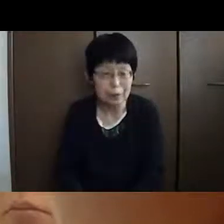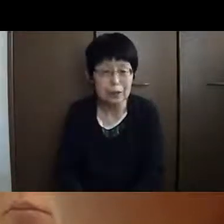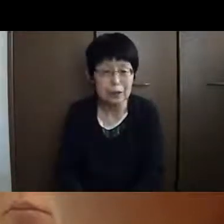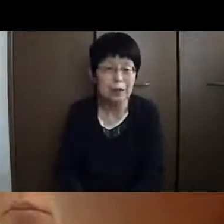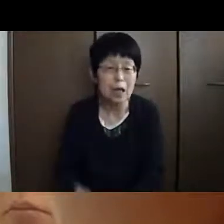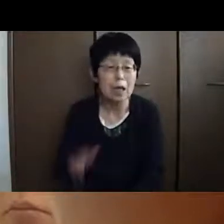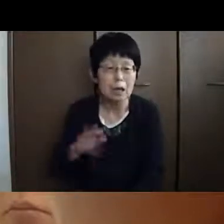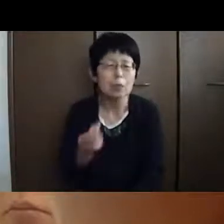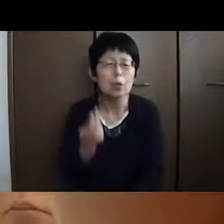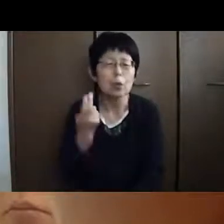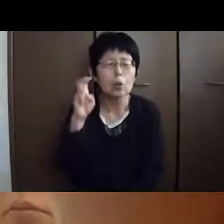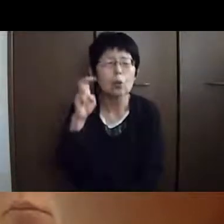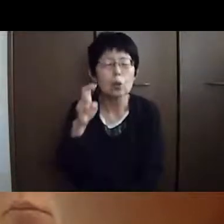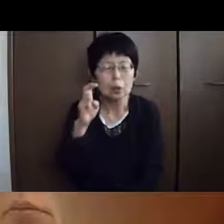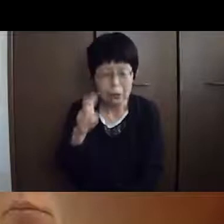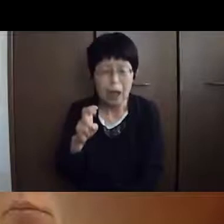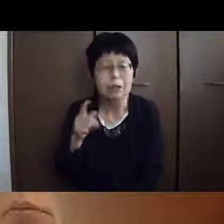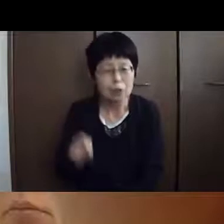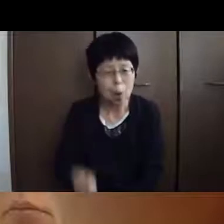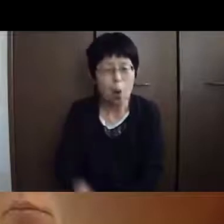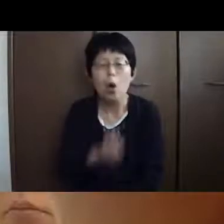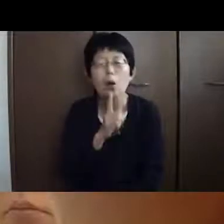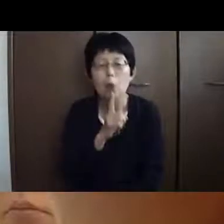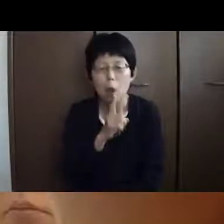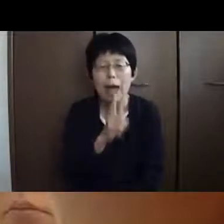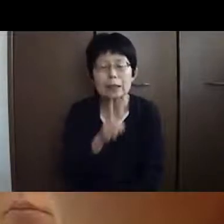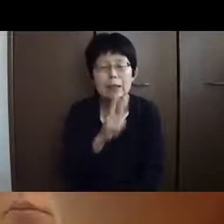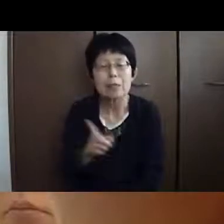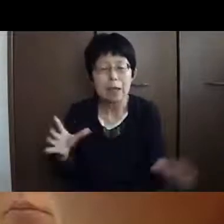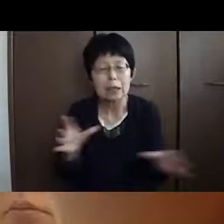ですね。 あ、そうですね。でも、 ええ、 私が、